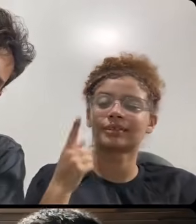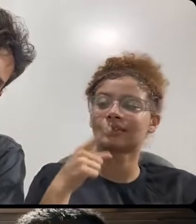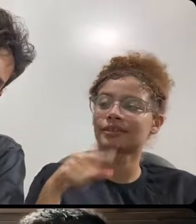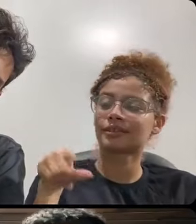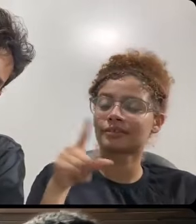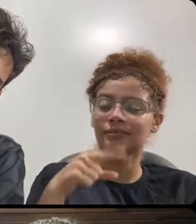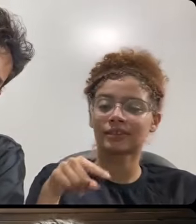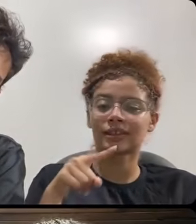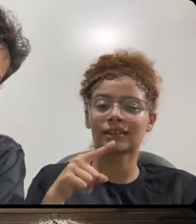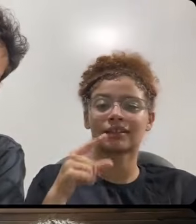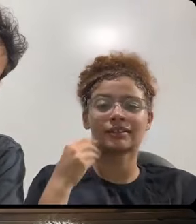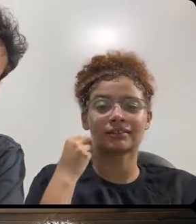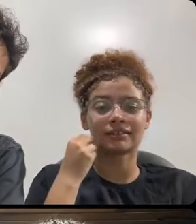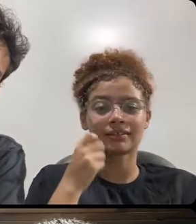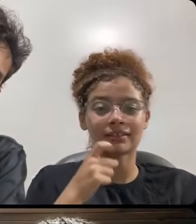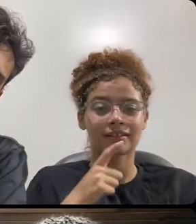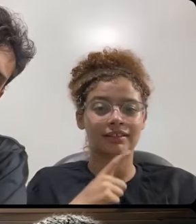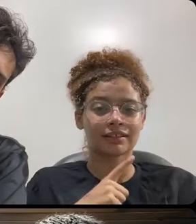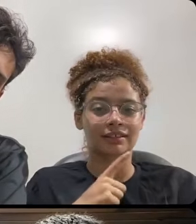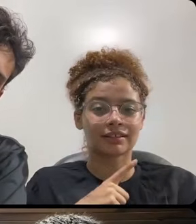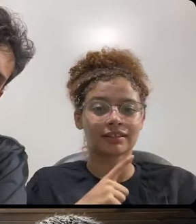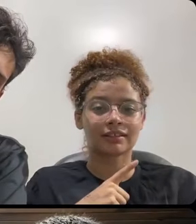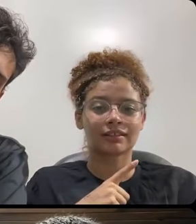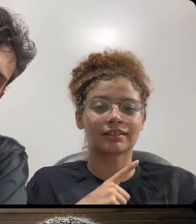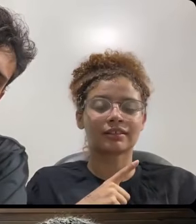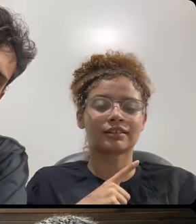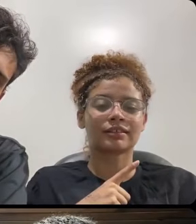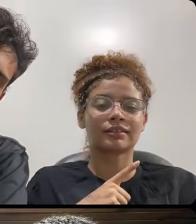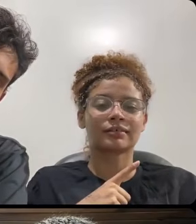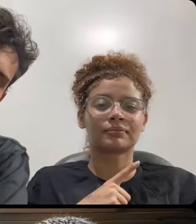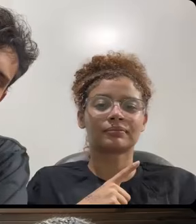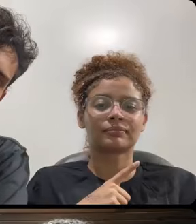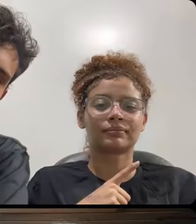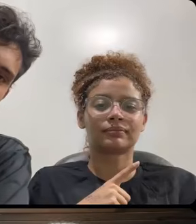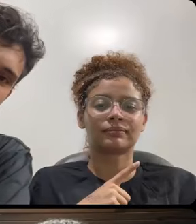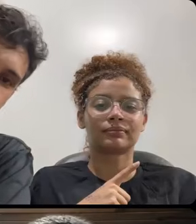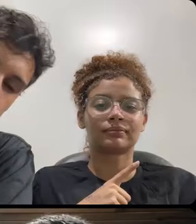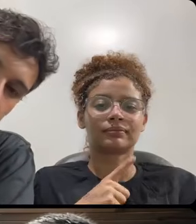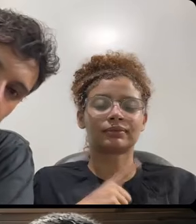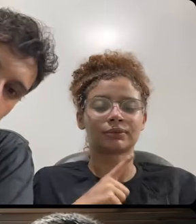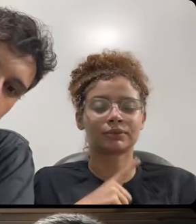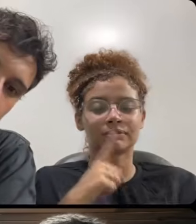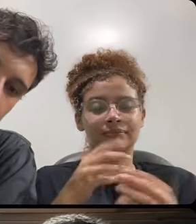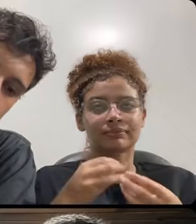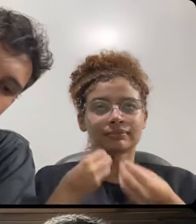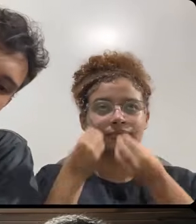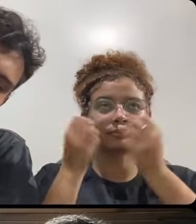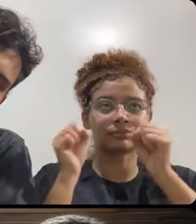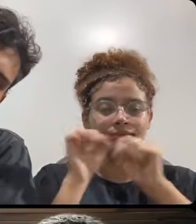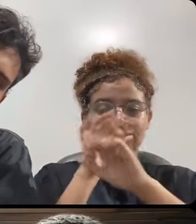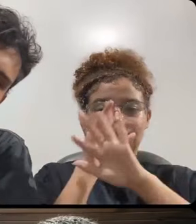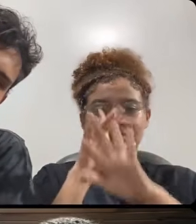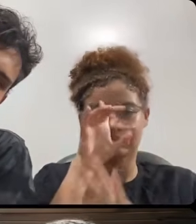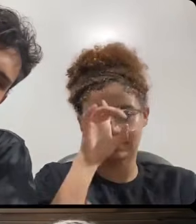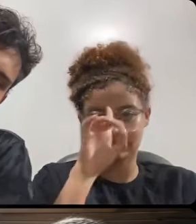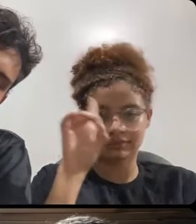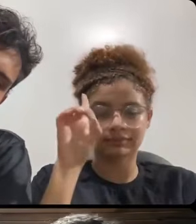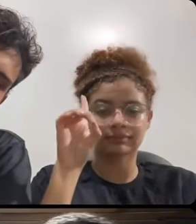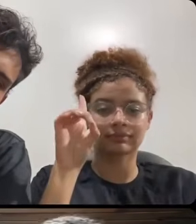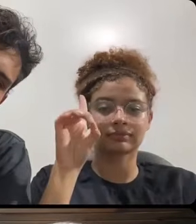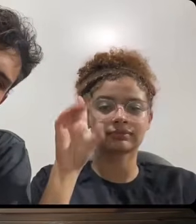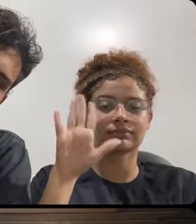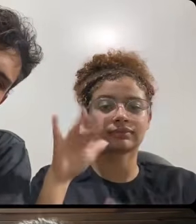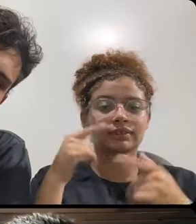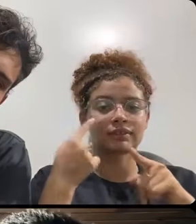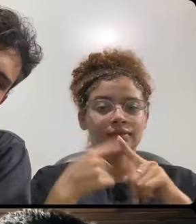passaram, vocês têm, né? E digo que tudo é para Deus. Eu digo que Deus nos coloca em determinados